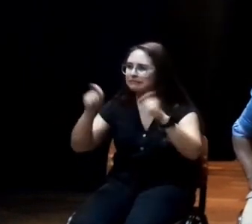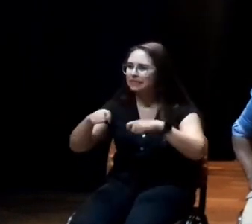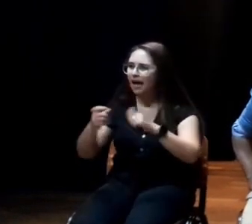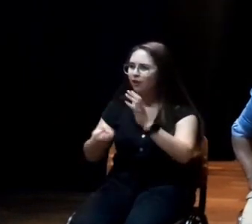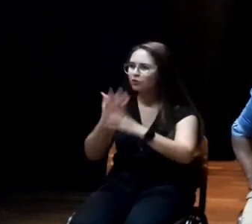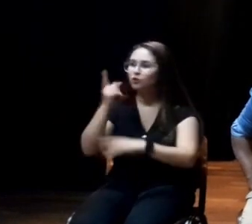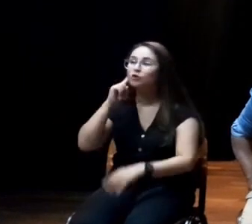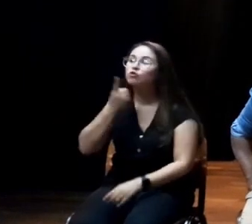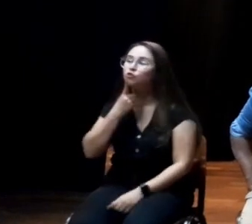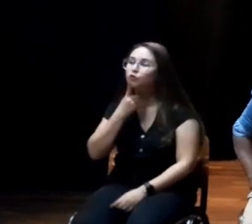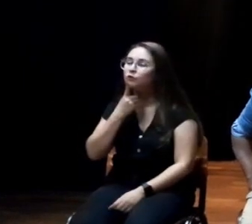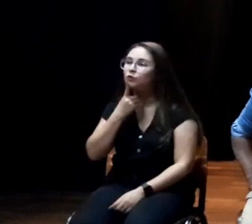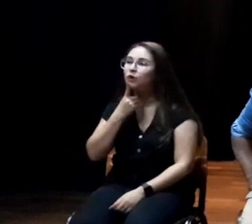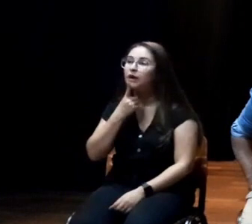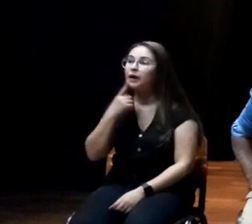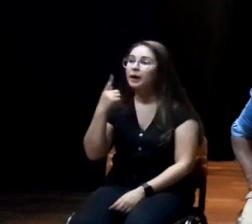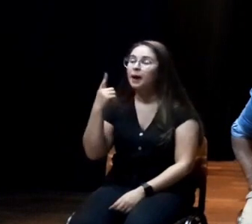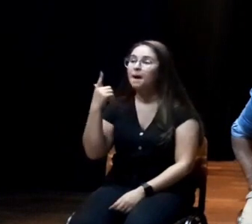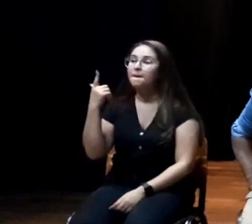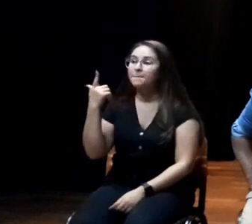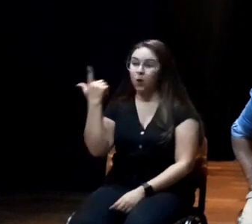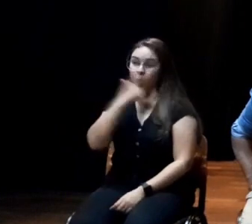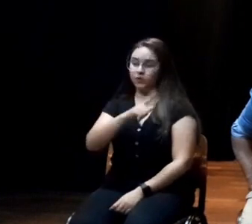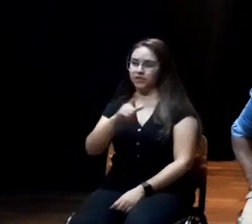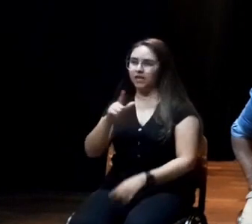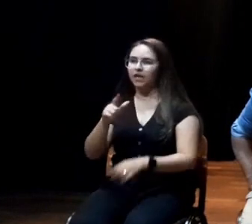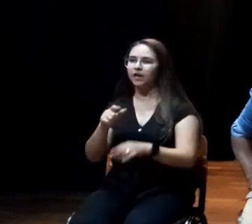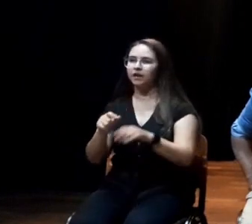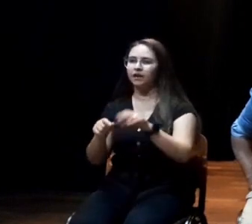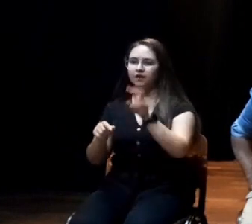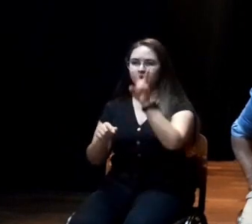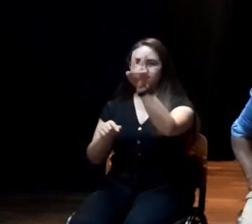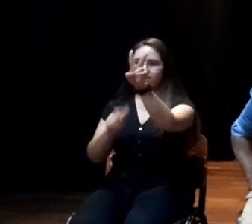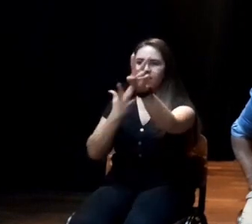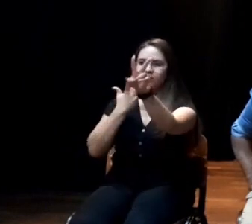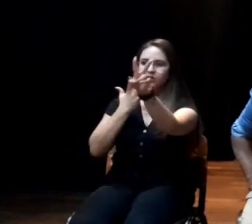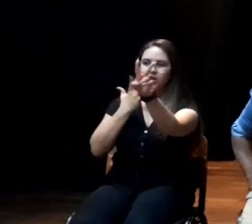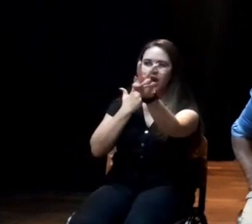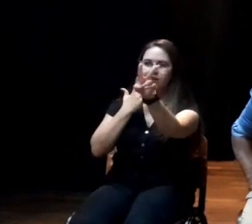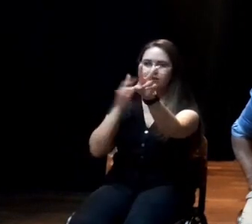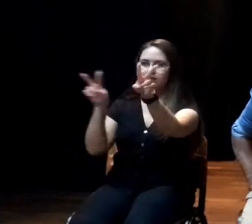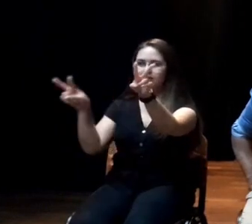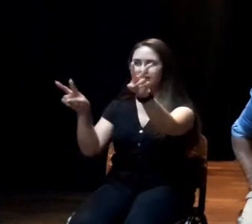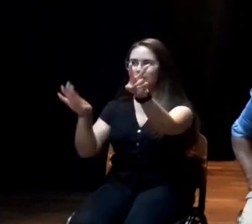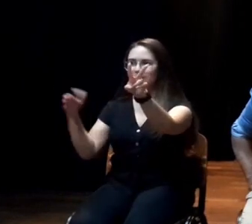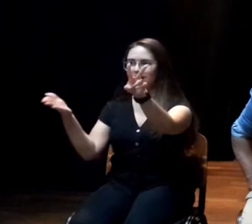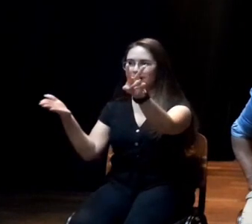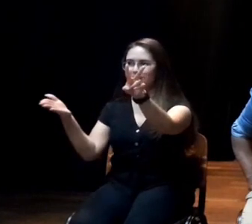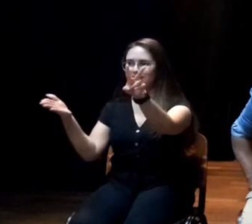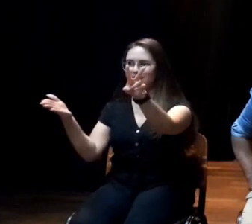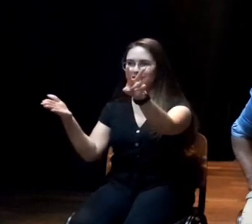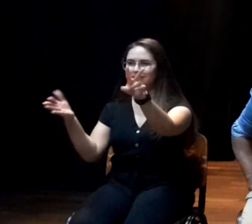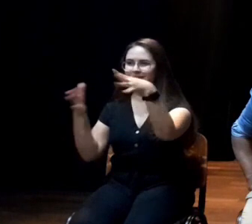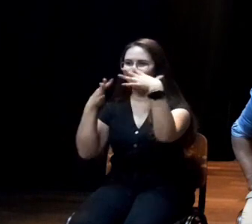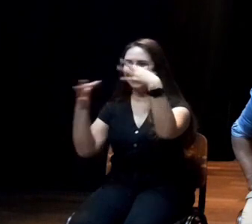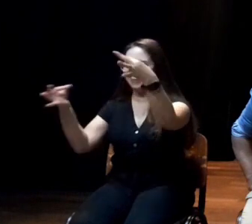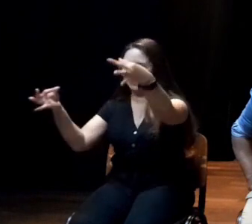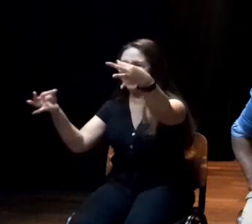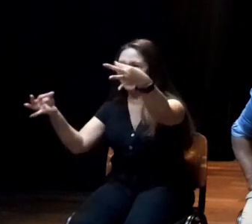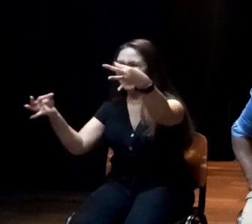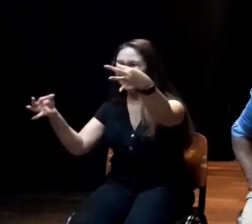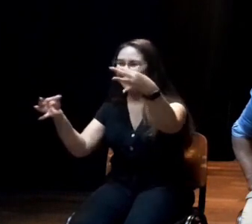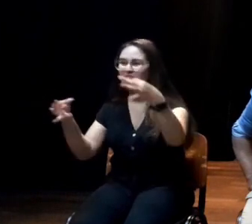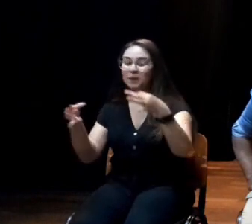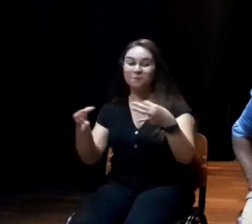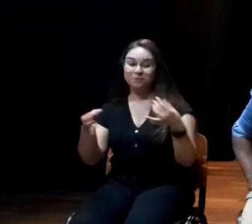construída pelo surdo para que, ao mesmo tempo, acompanhe a peça e o intérprete. E aí a produção,